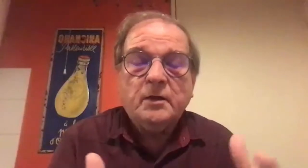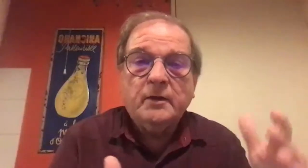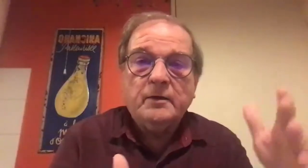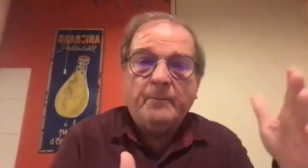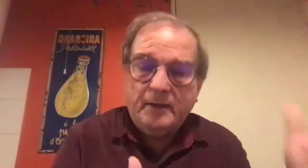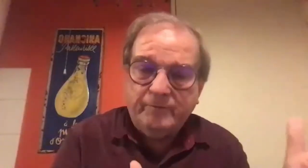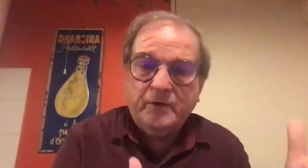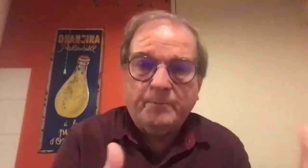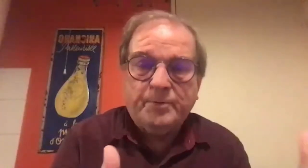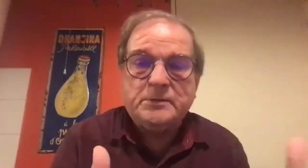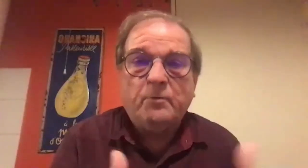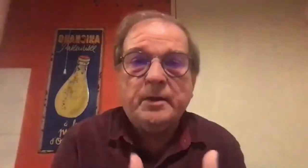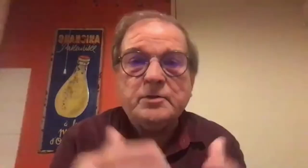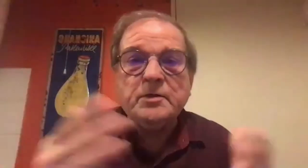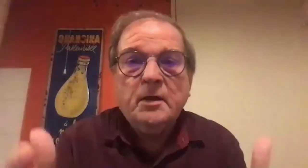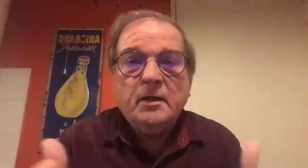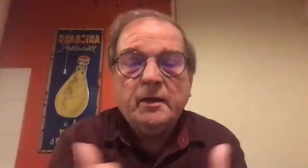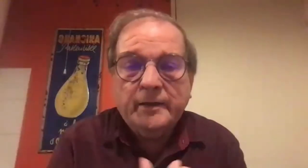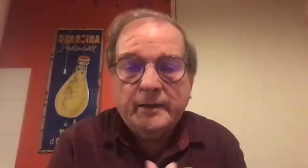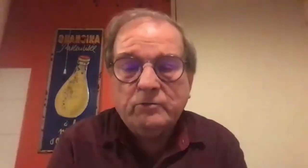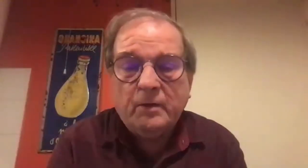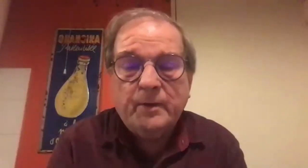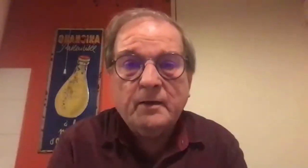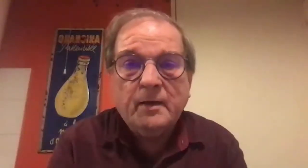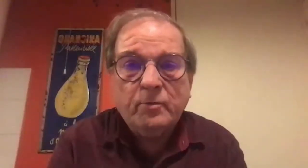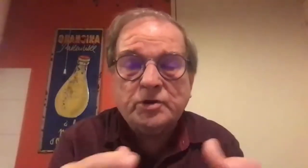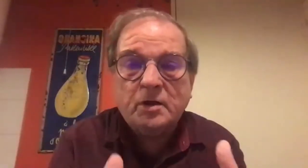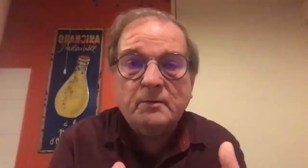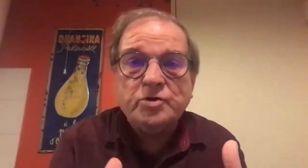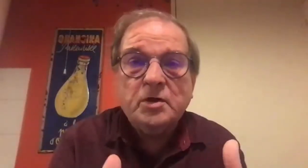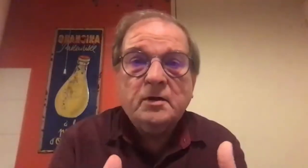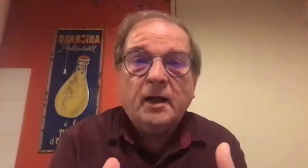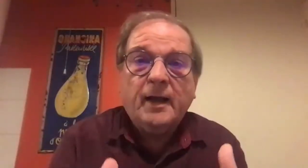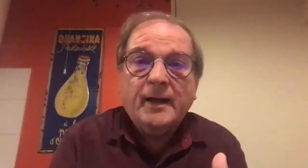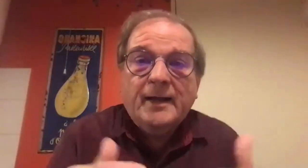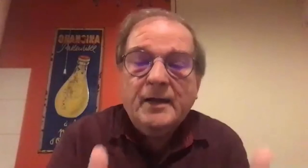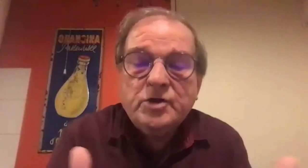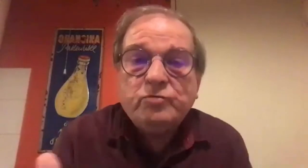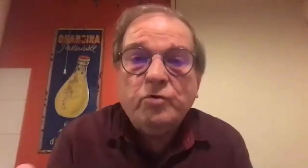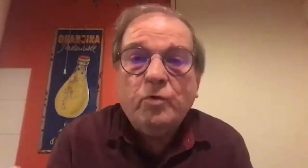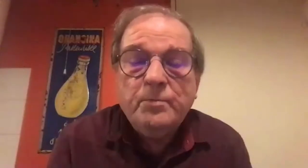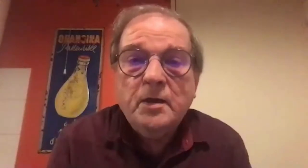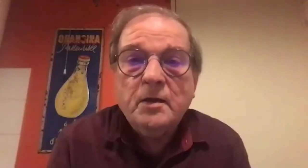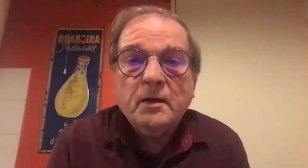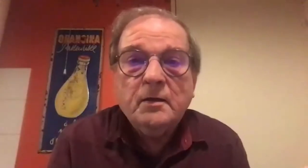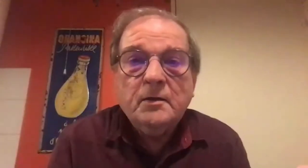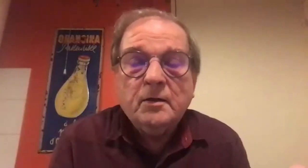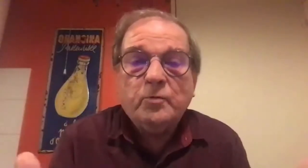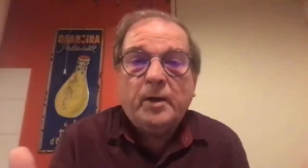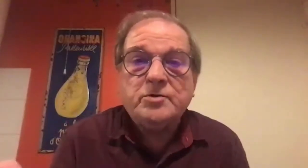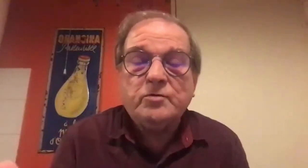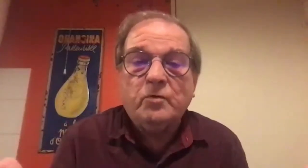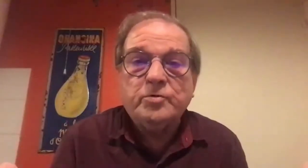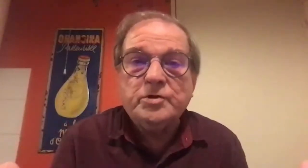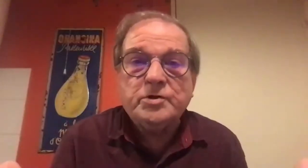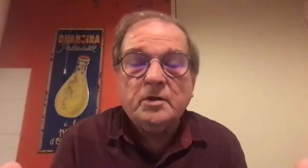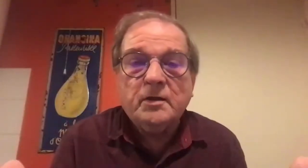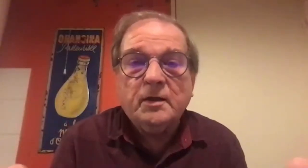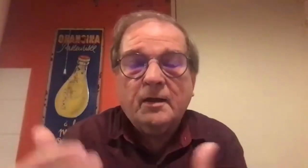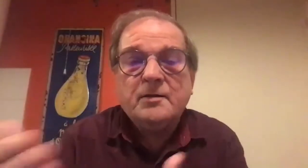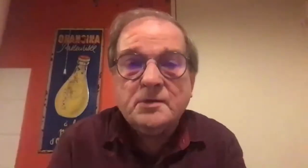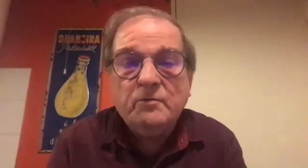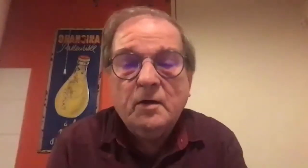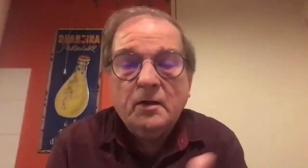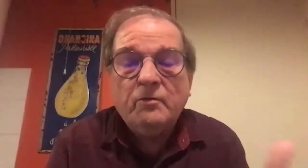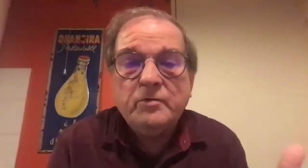Prestes, né, a Marli Viana, principalmente, eu também, mostramos a grande autonomia do Partido Comunista